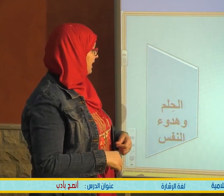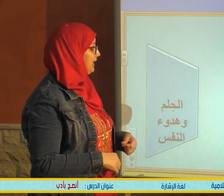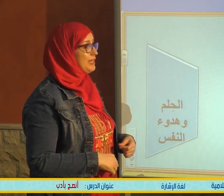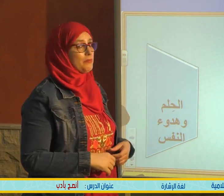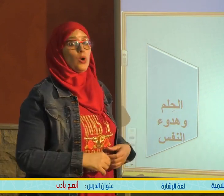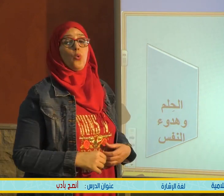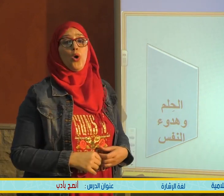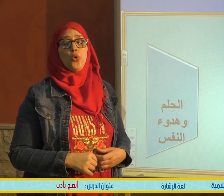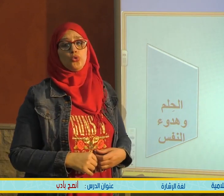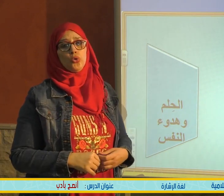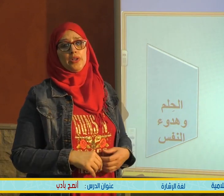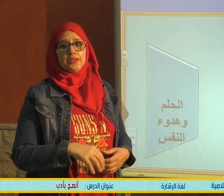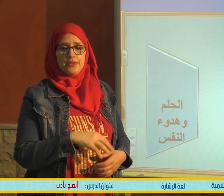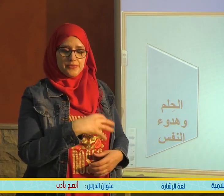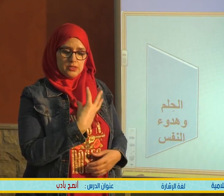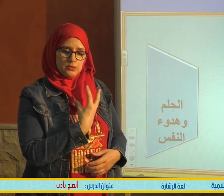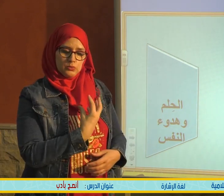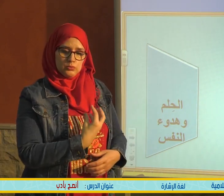الحلم وهدوء النفس،